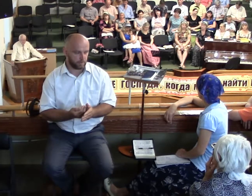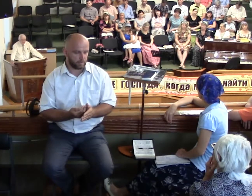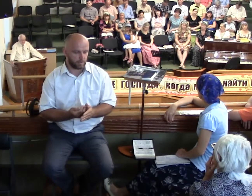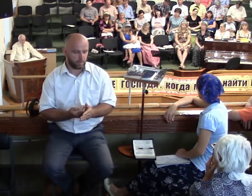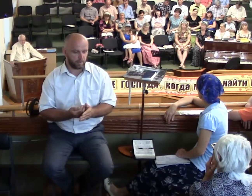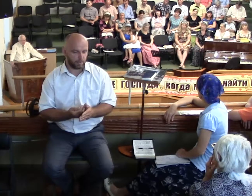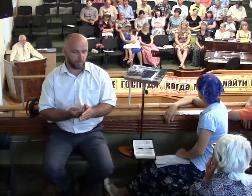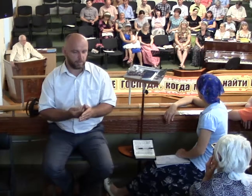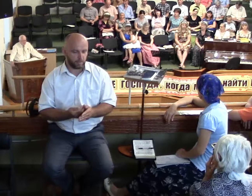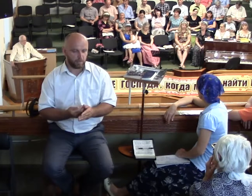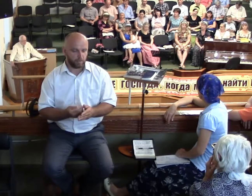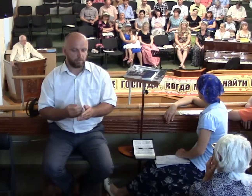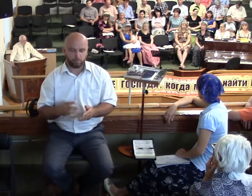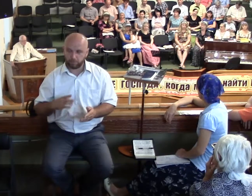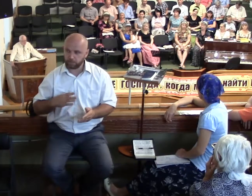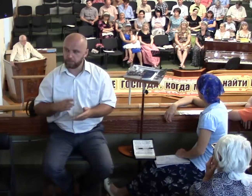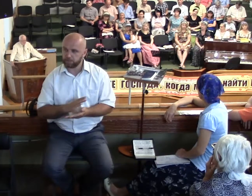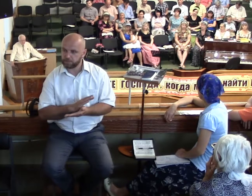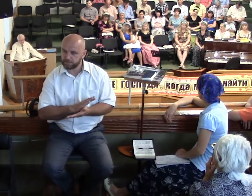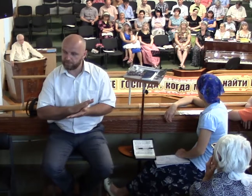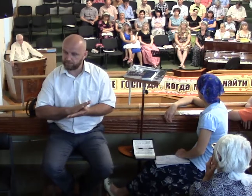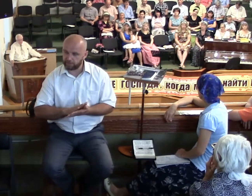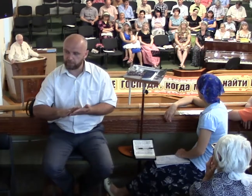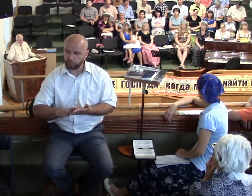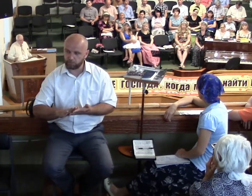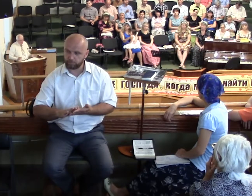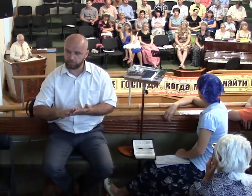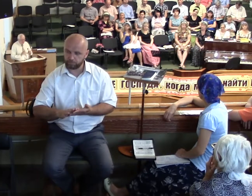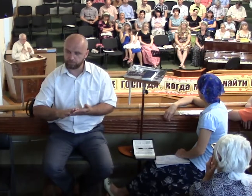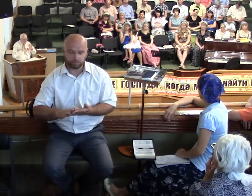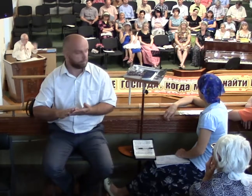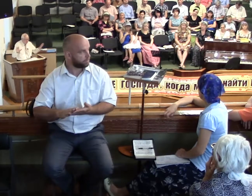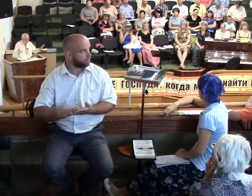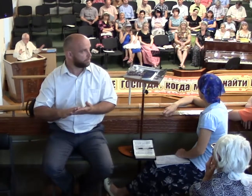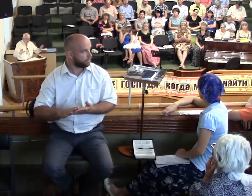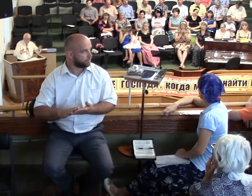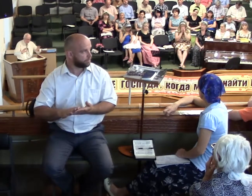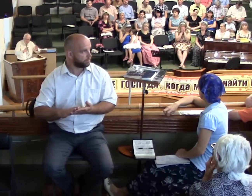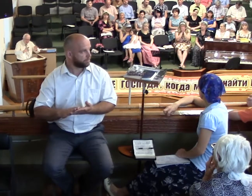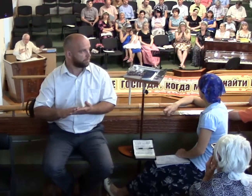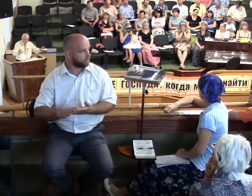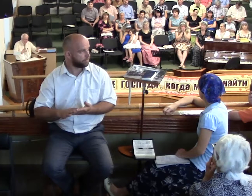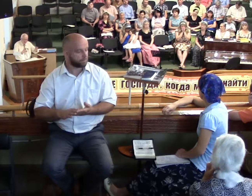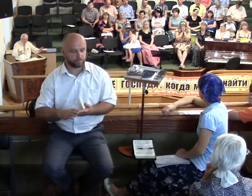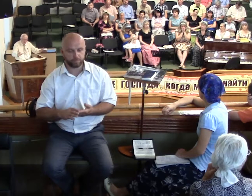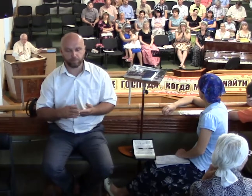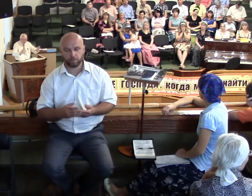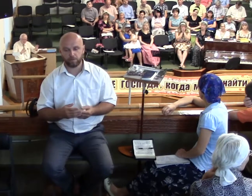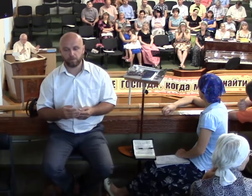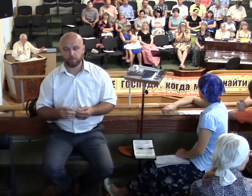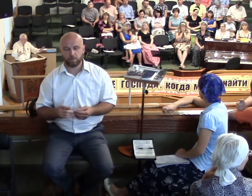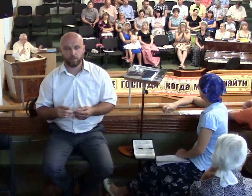Это совершенная святость. Друзья, я скажу, никто не имеет на